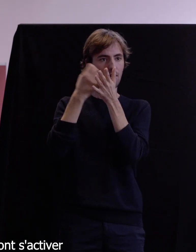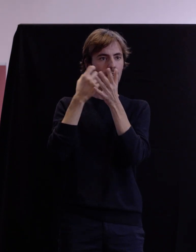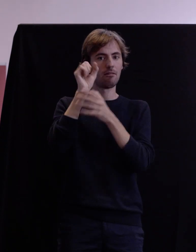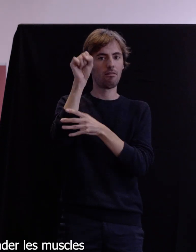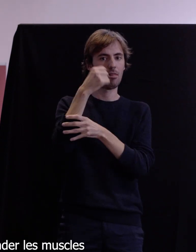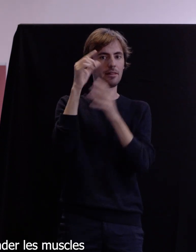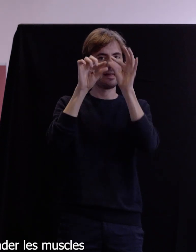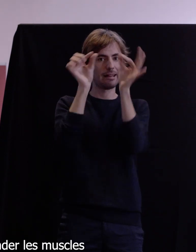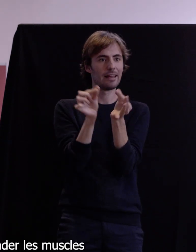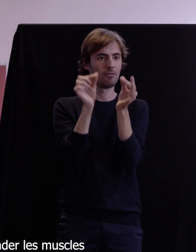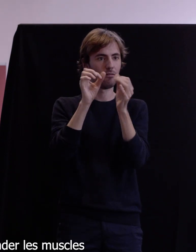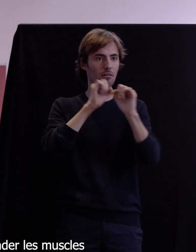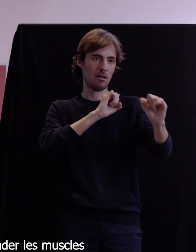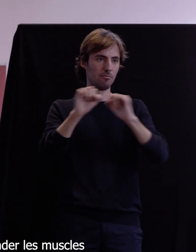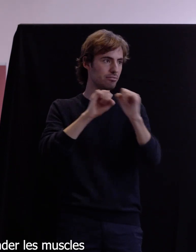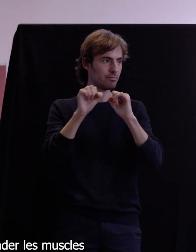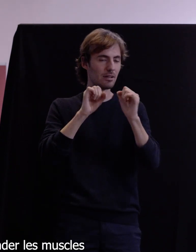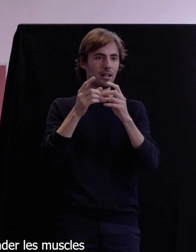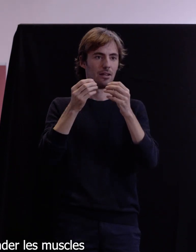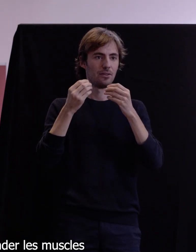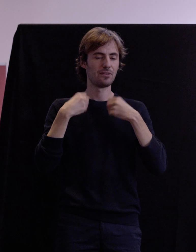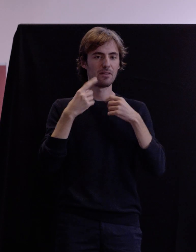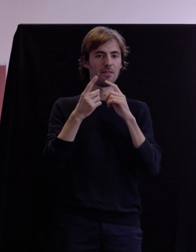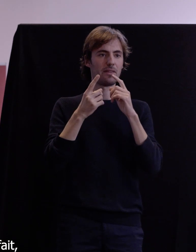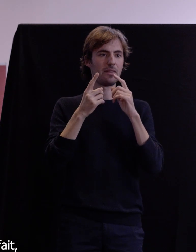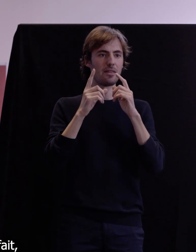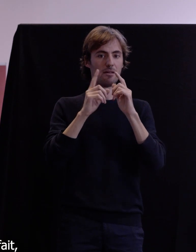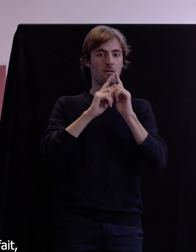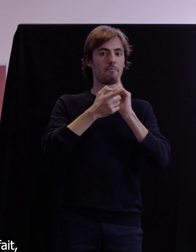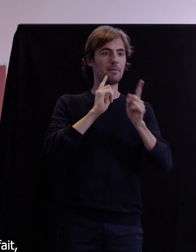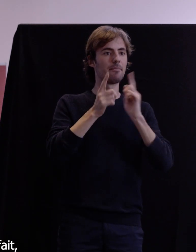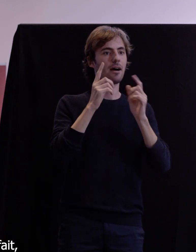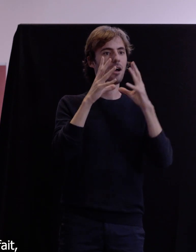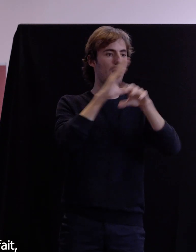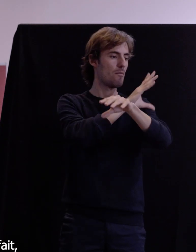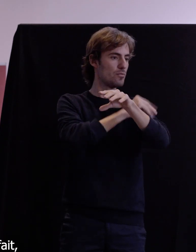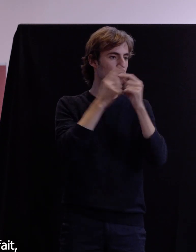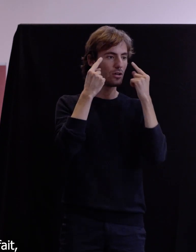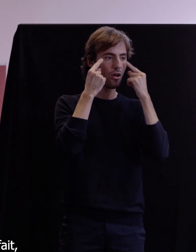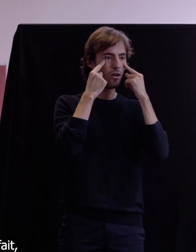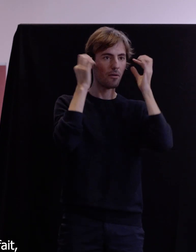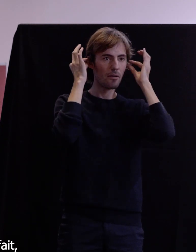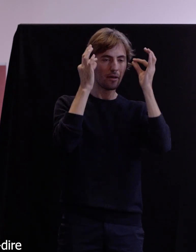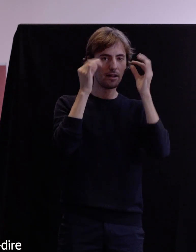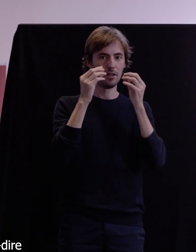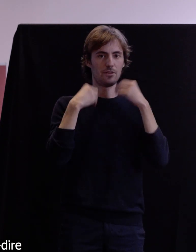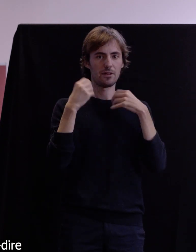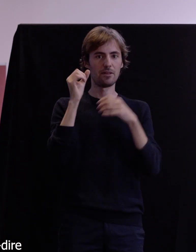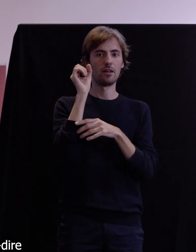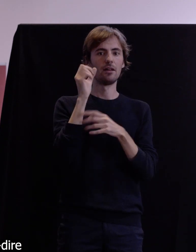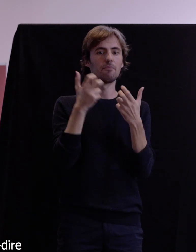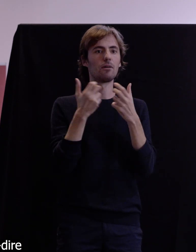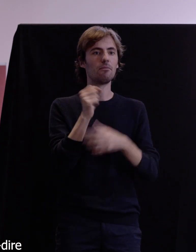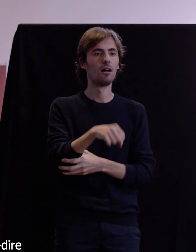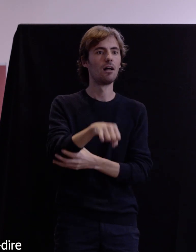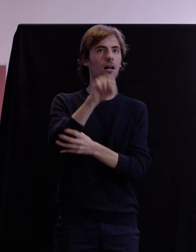vous faites et ils vont commander les muscles des yeux. Et en fait, ça va permettre de stabiliser le regard. C'est-à-dire que je lève